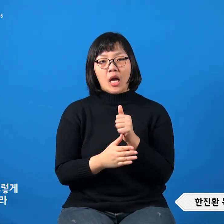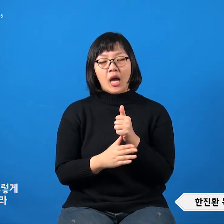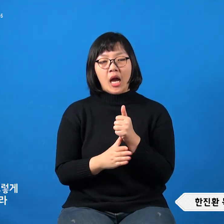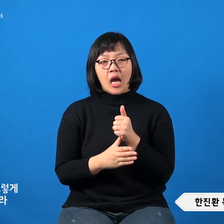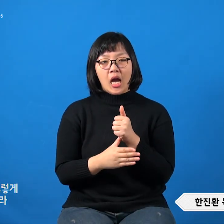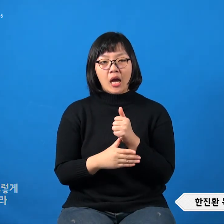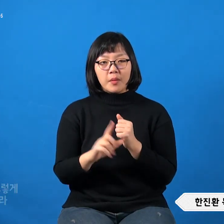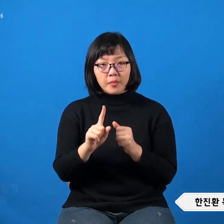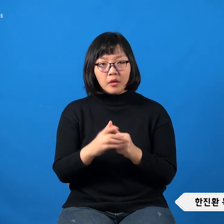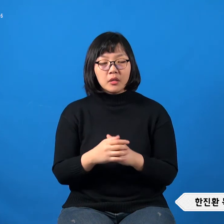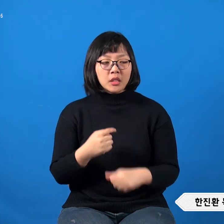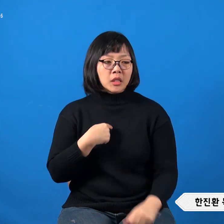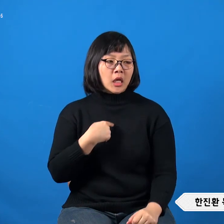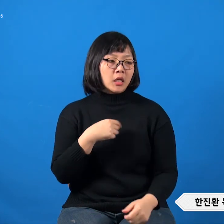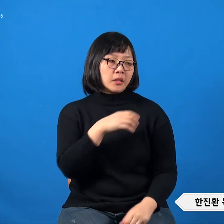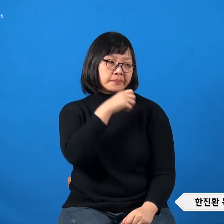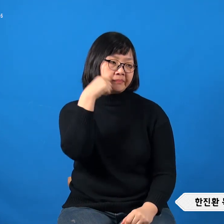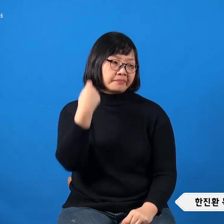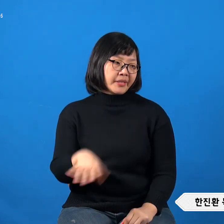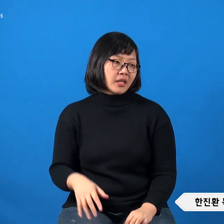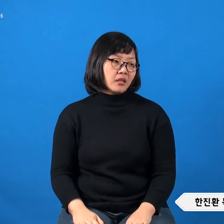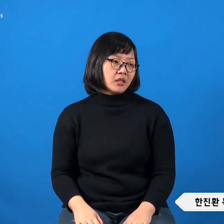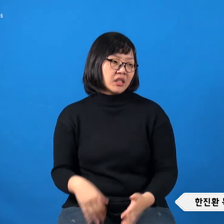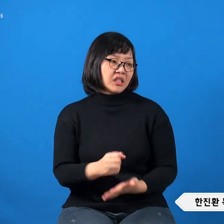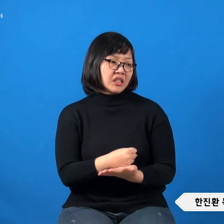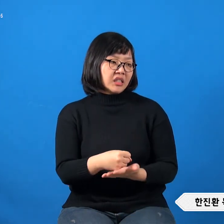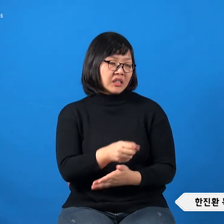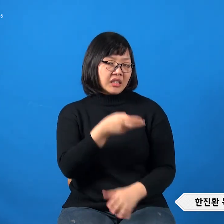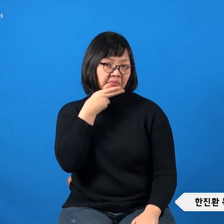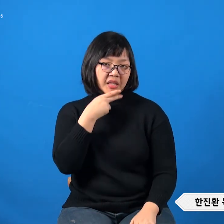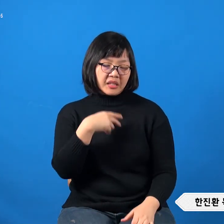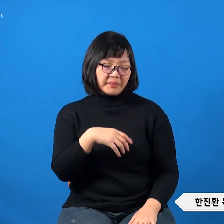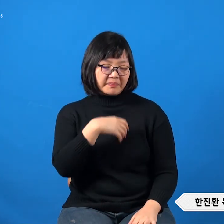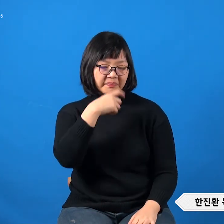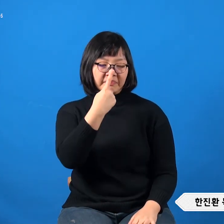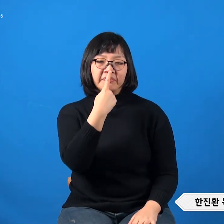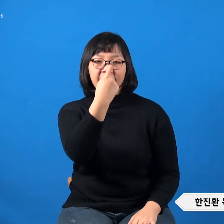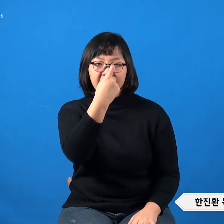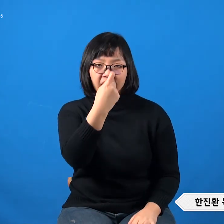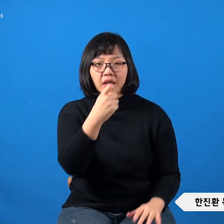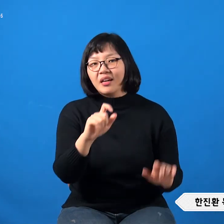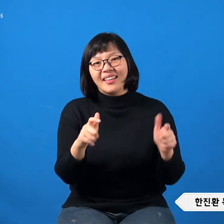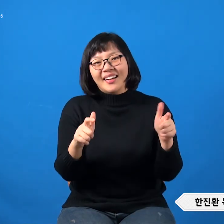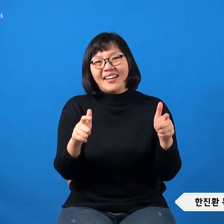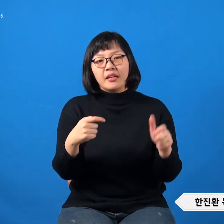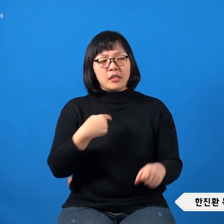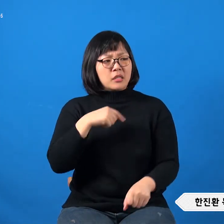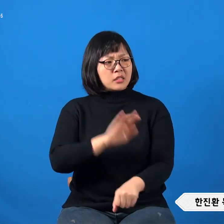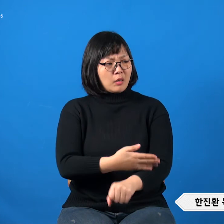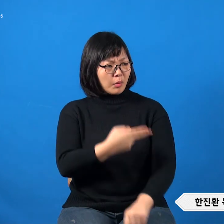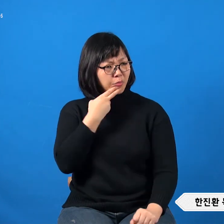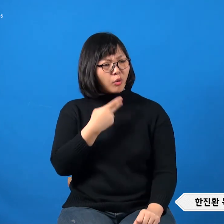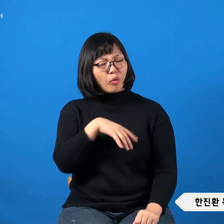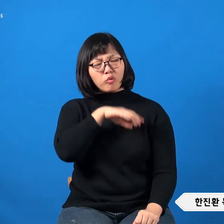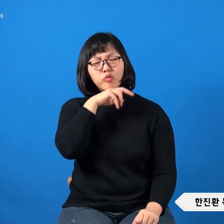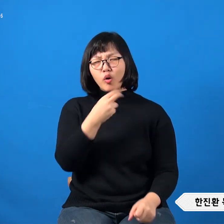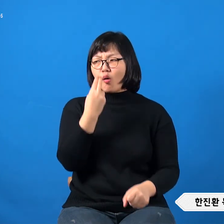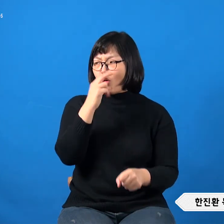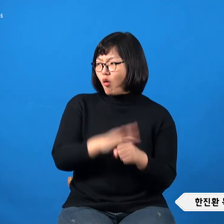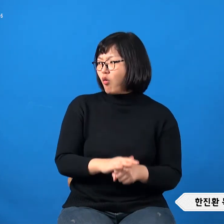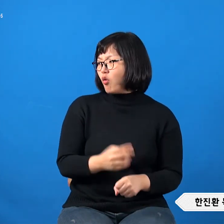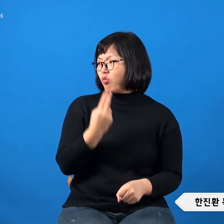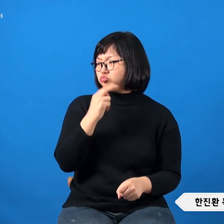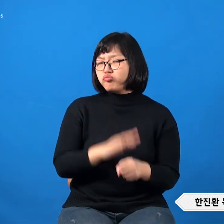요나는 이건 내가 재수가 없어가지고 제비에 뽑혔다 그러지 않았습니다. 나는 아무 잘못한 것도 없는데 제비